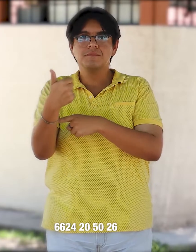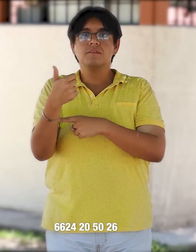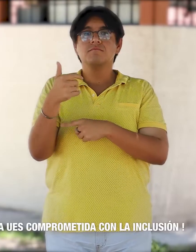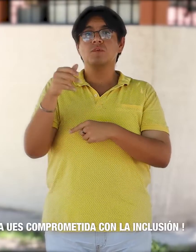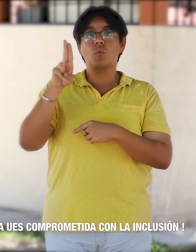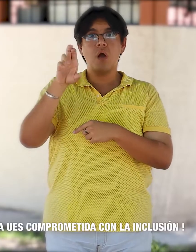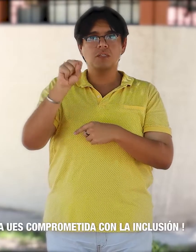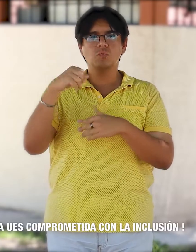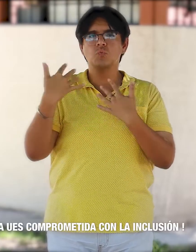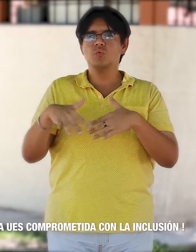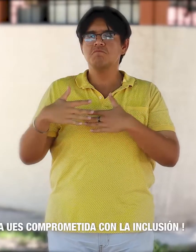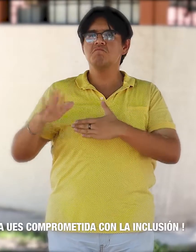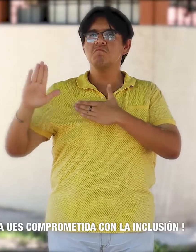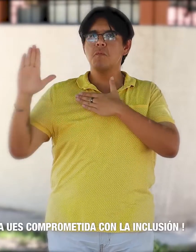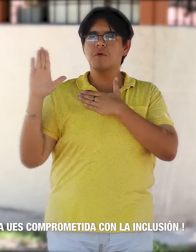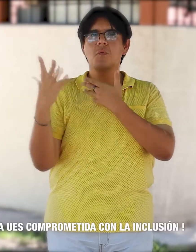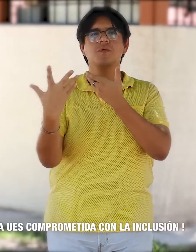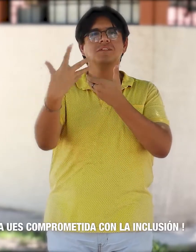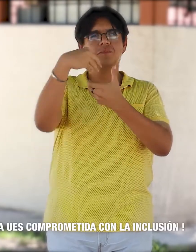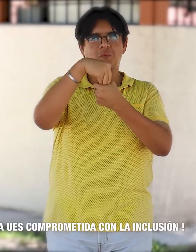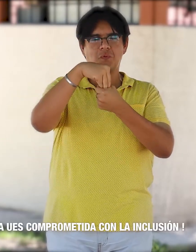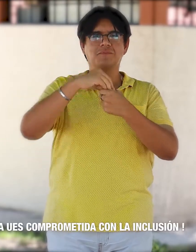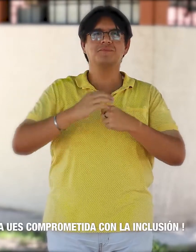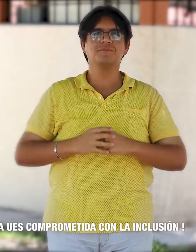6624-205026. La UIS, comprometida con la inclusión.